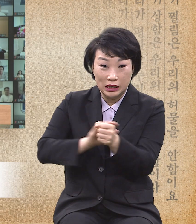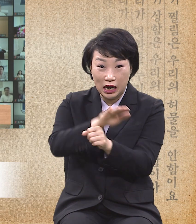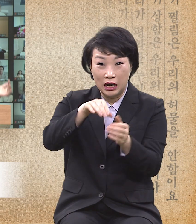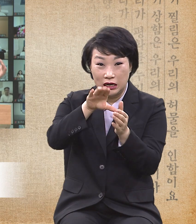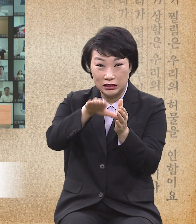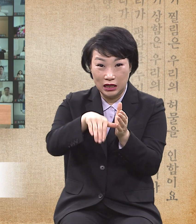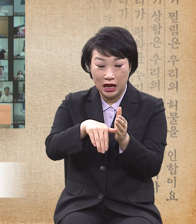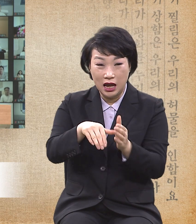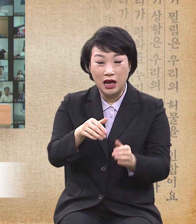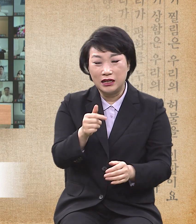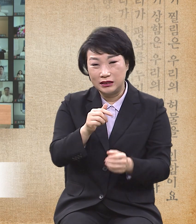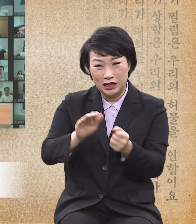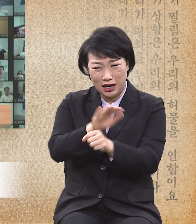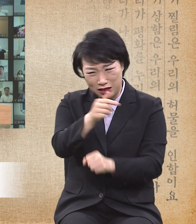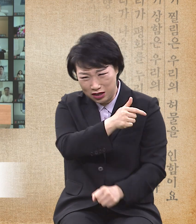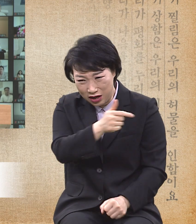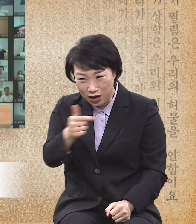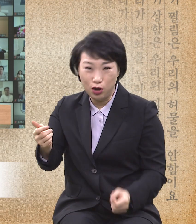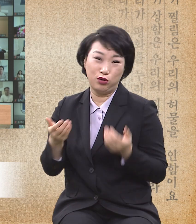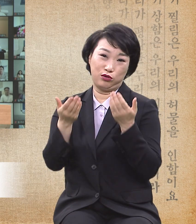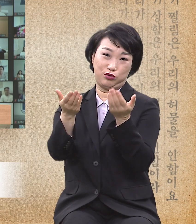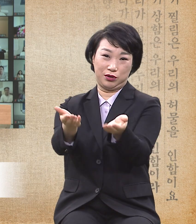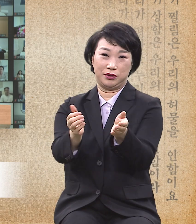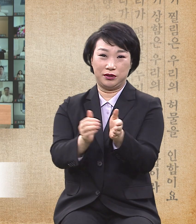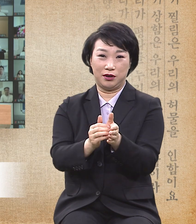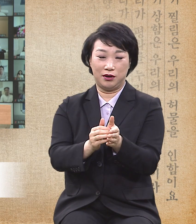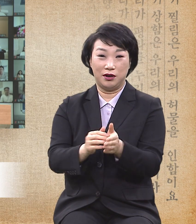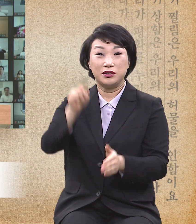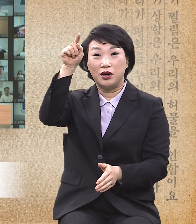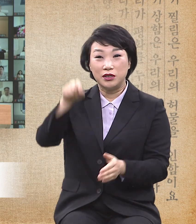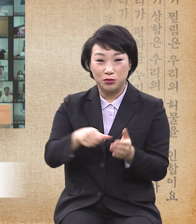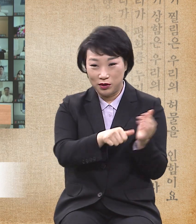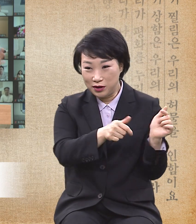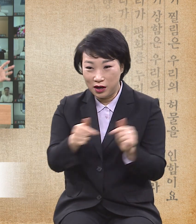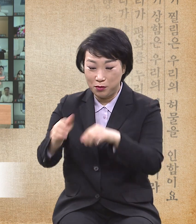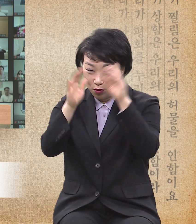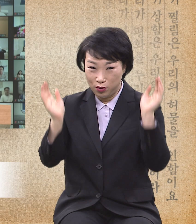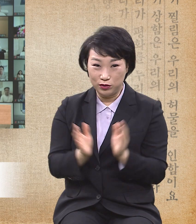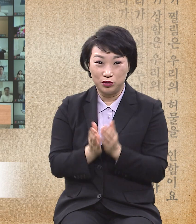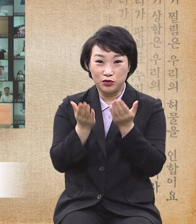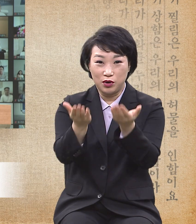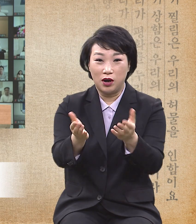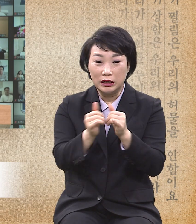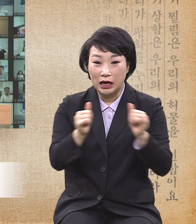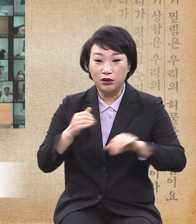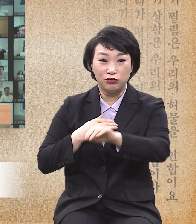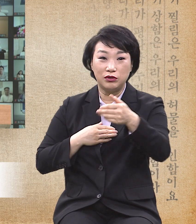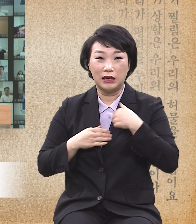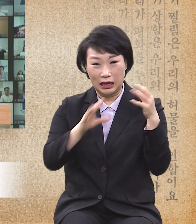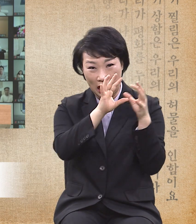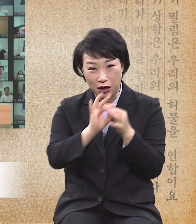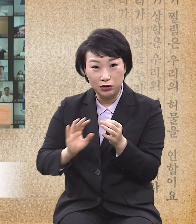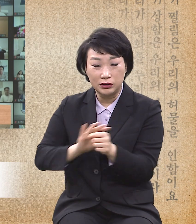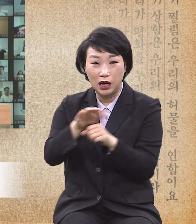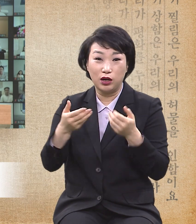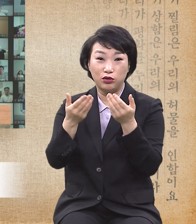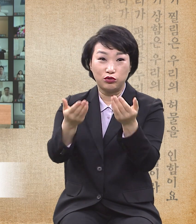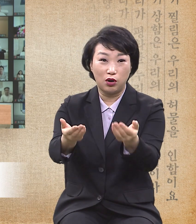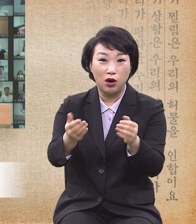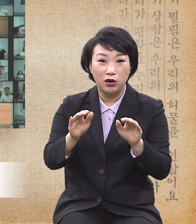사랑하시는데 큰 사랑을 베푸셨고 천지 만물을 다 줘서 우리 인간에게 제한 없이